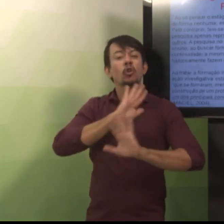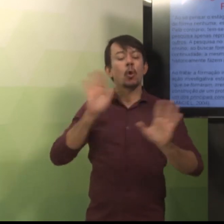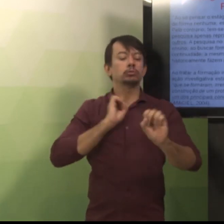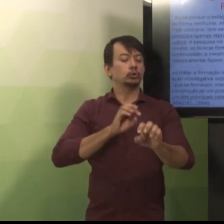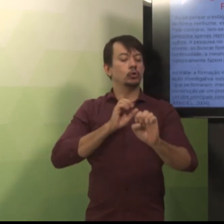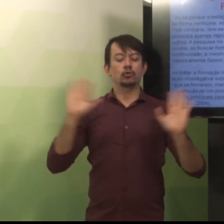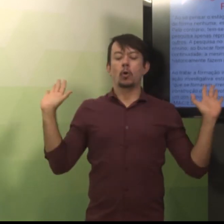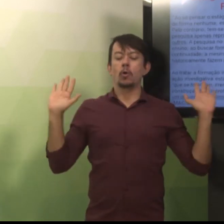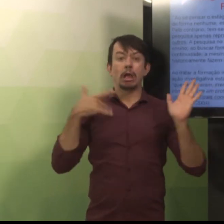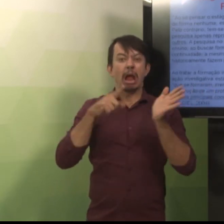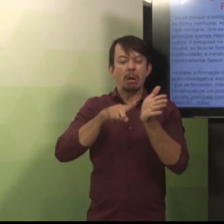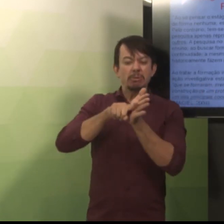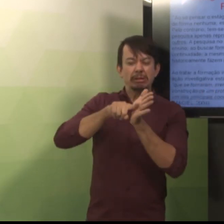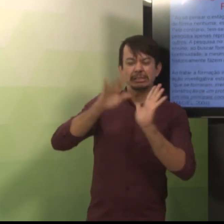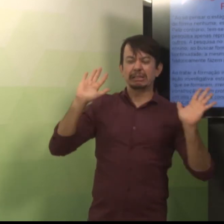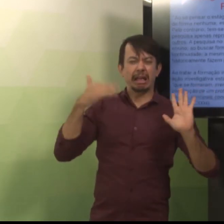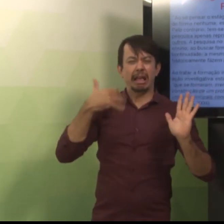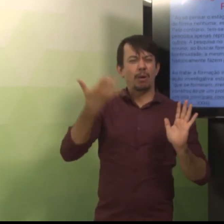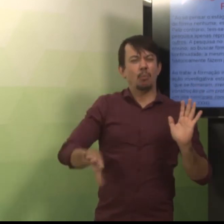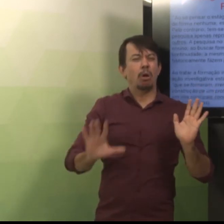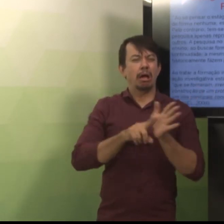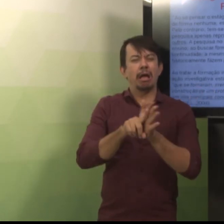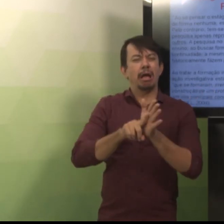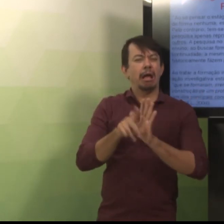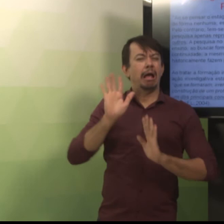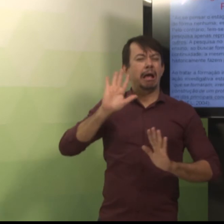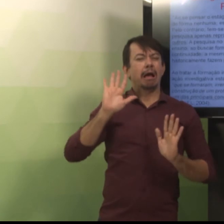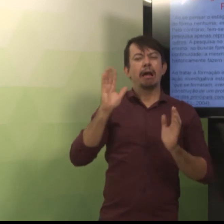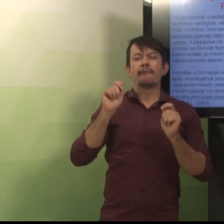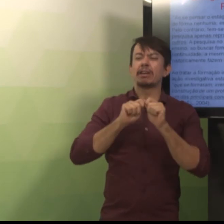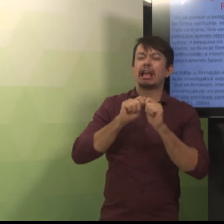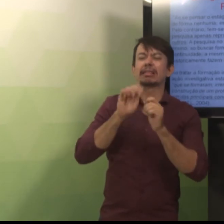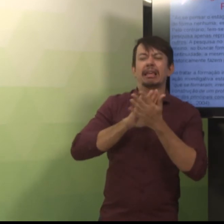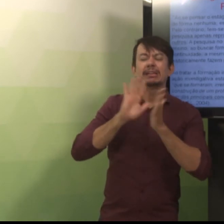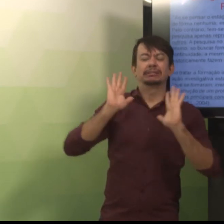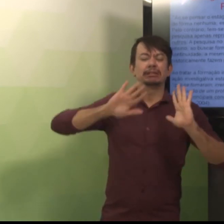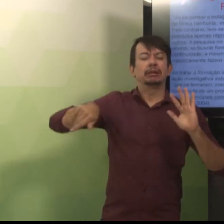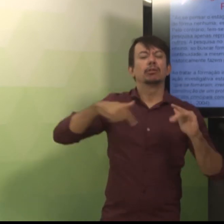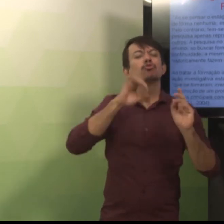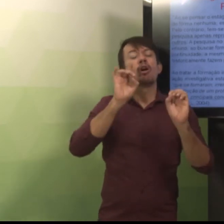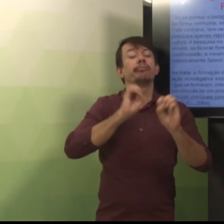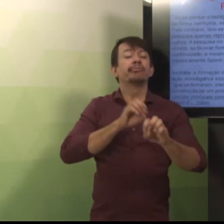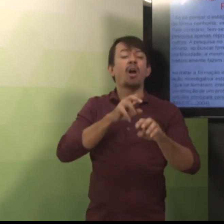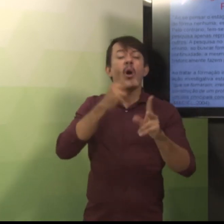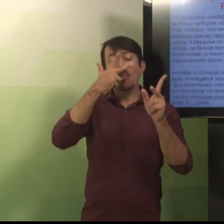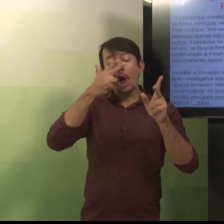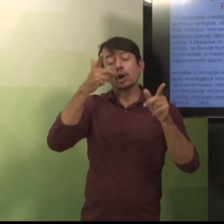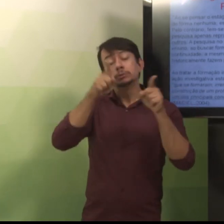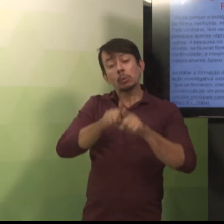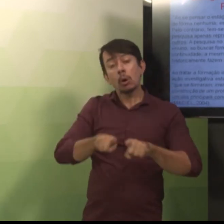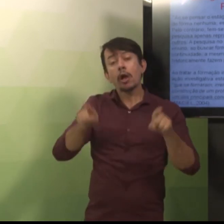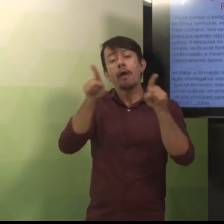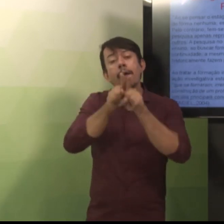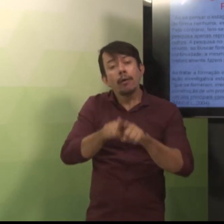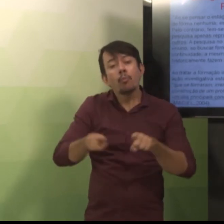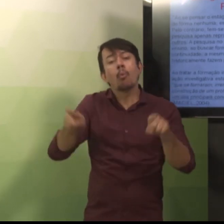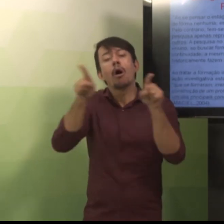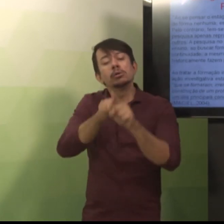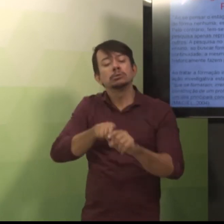vamos ensinar sempre da mesma forma? Não pesquisar? Eu não quero pesquisar, eu quero só ensinar da mesma forma, vou